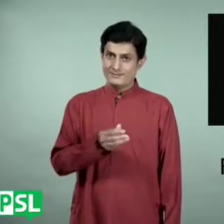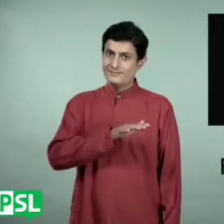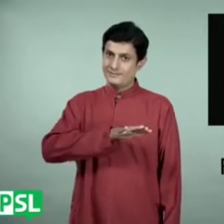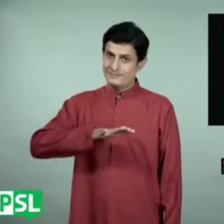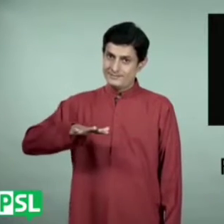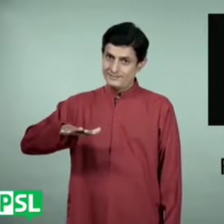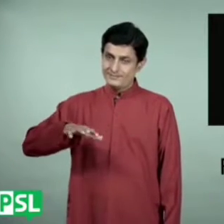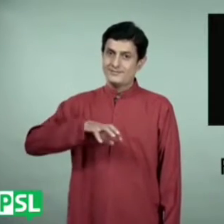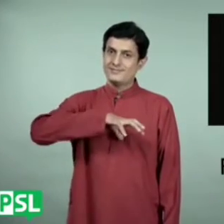فلور کلینر.